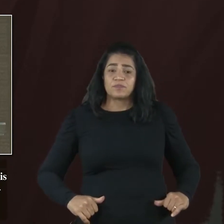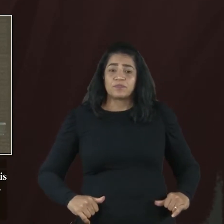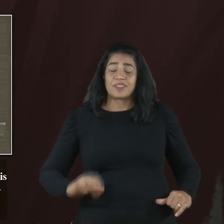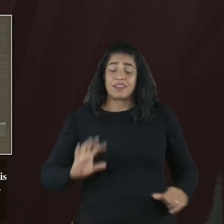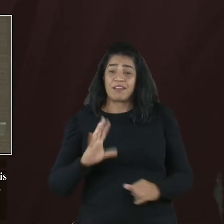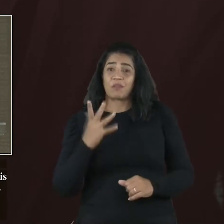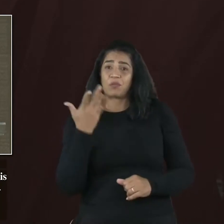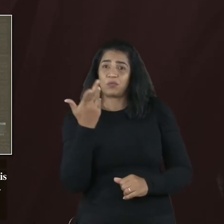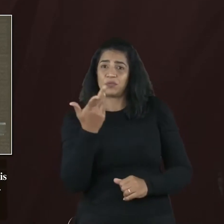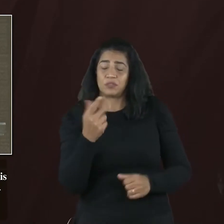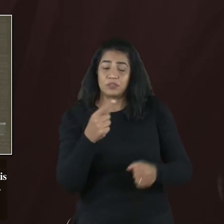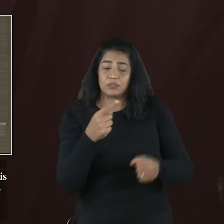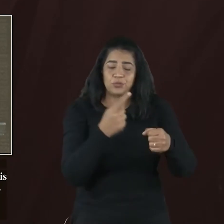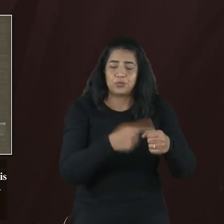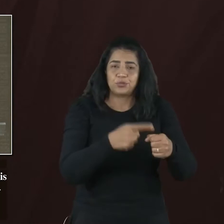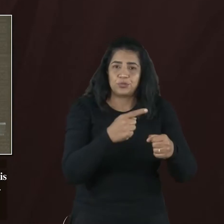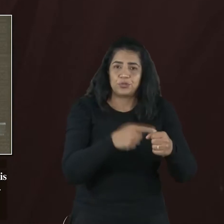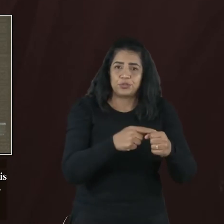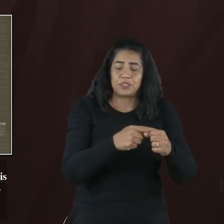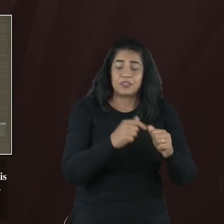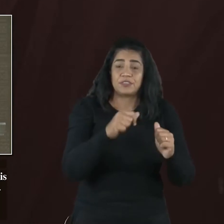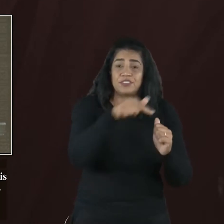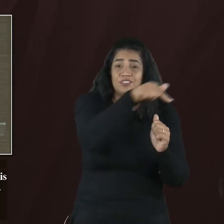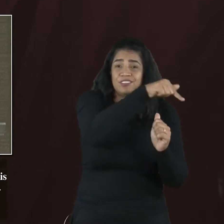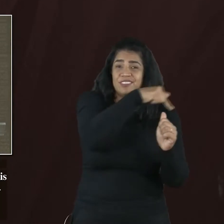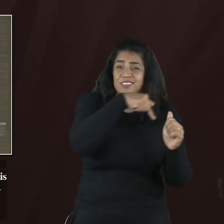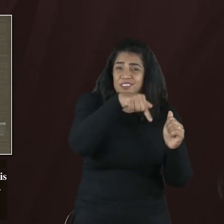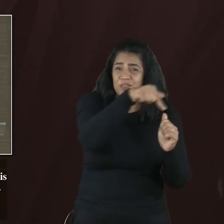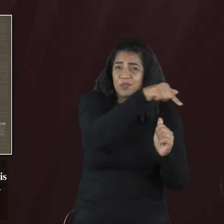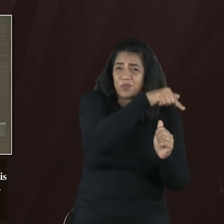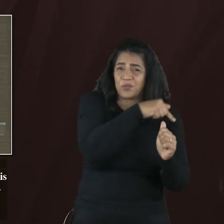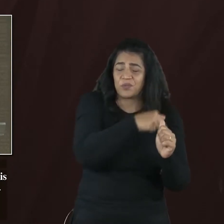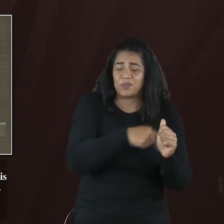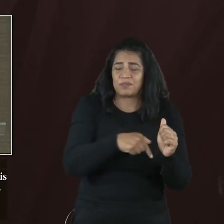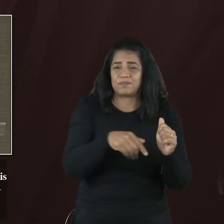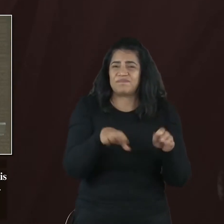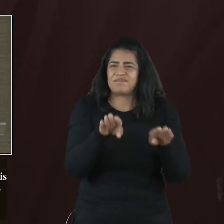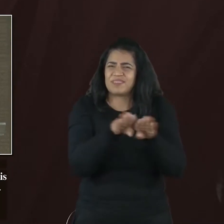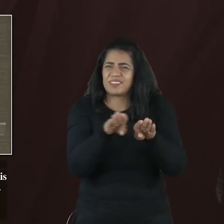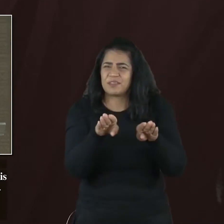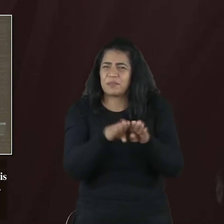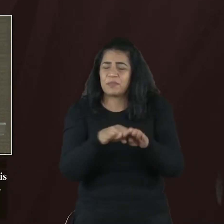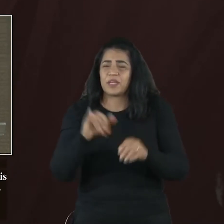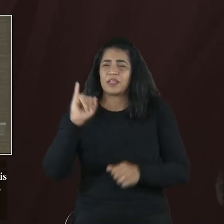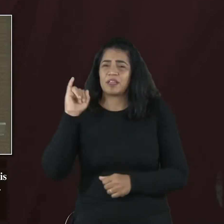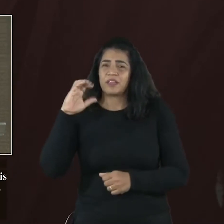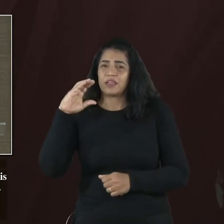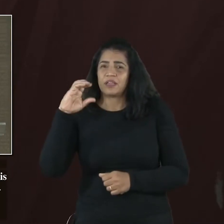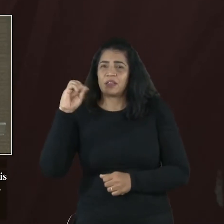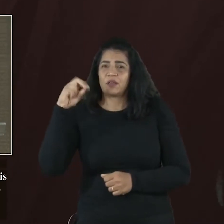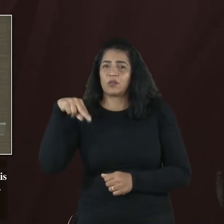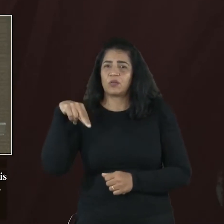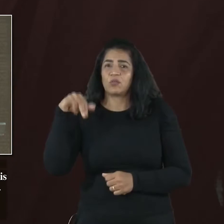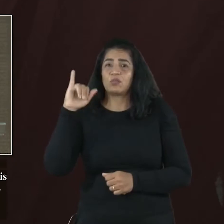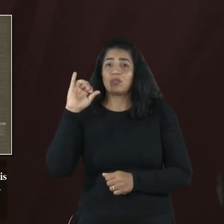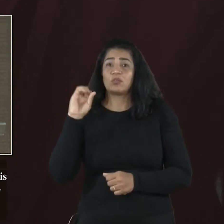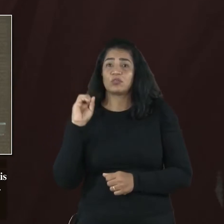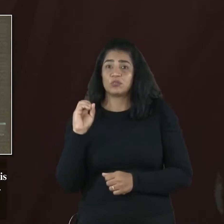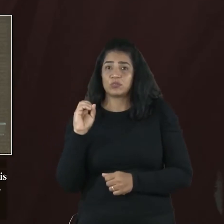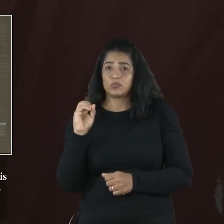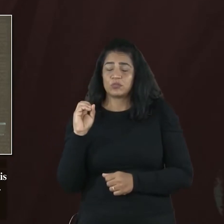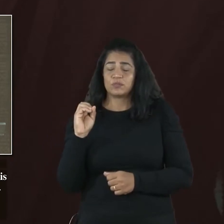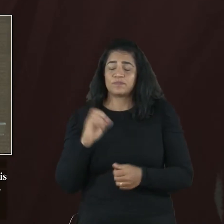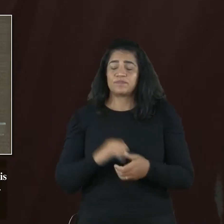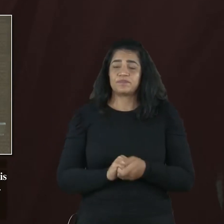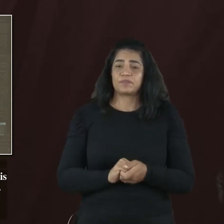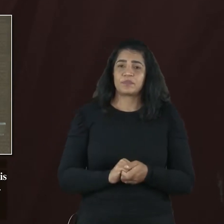Pisídia, Icônio e Listra, que variadas perseguições tenho suportado, de todas, entretanto,